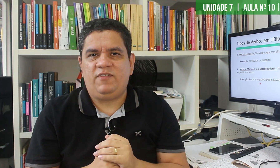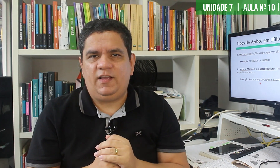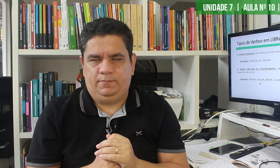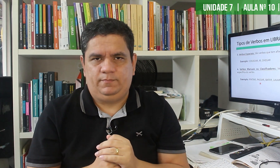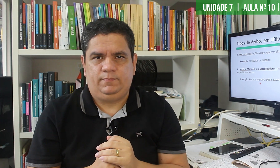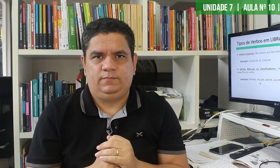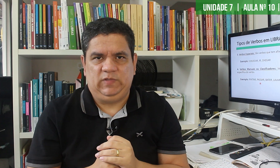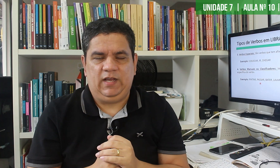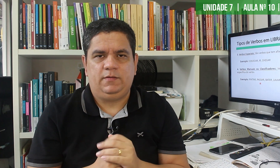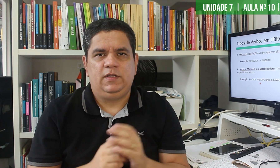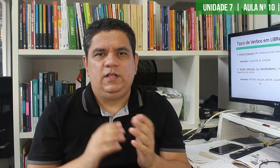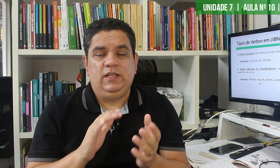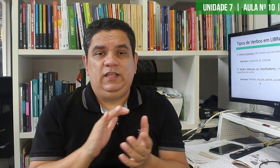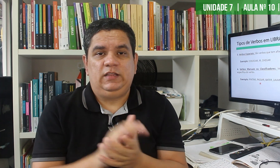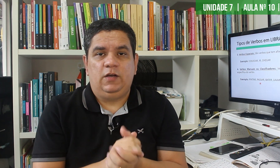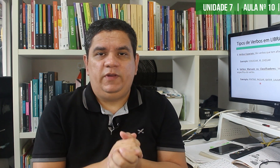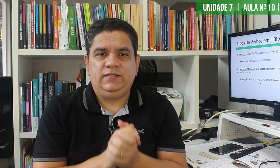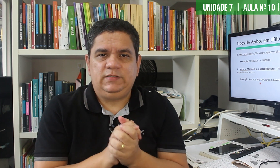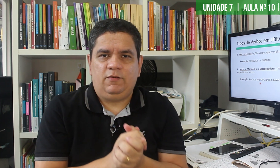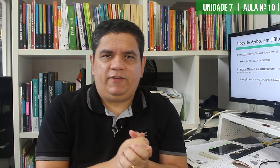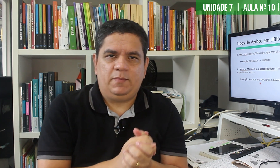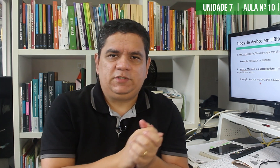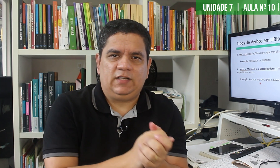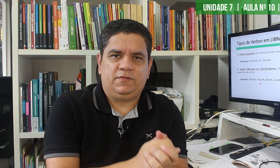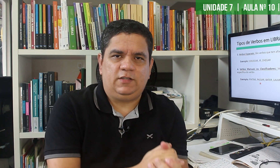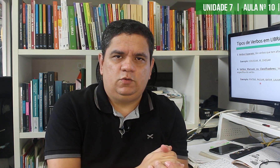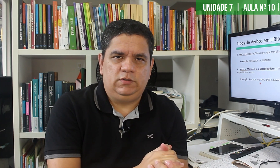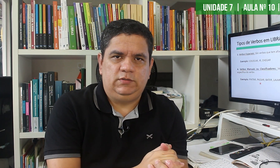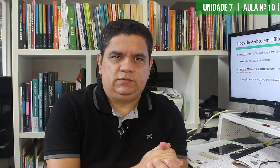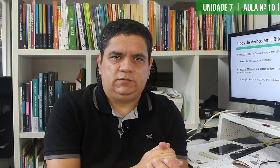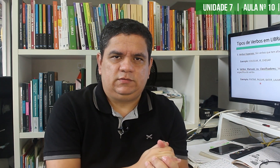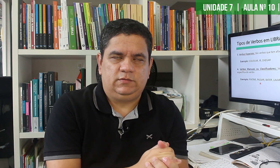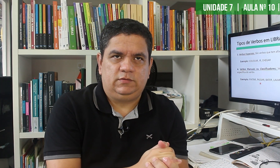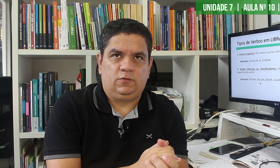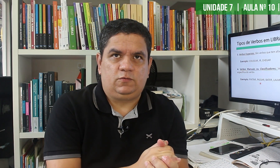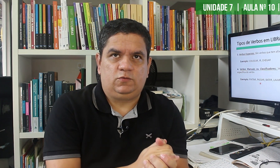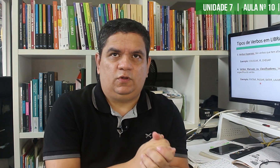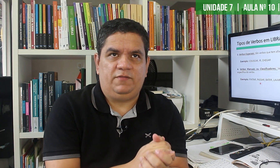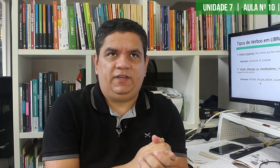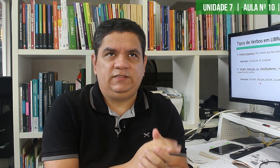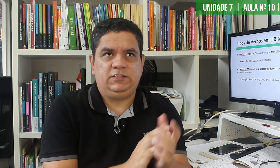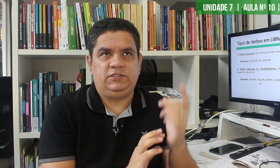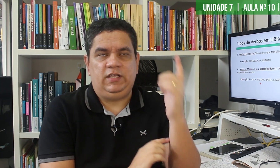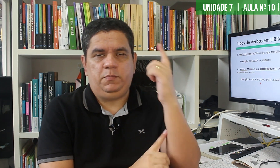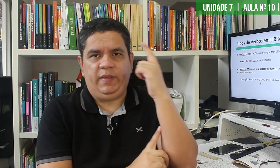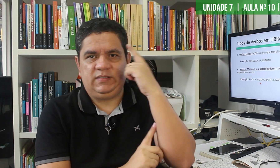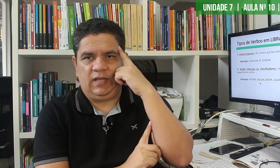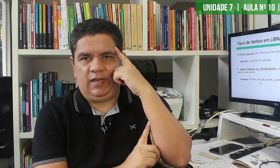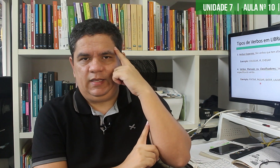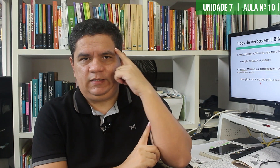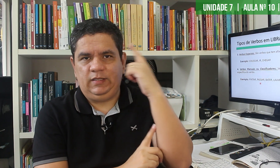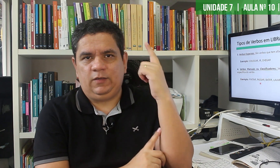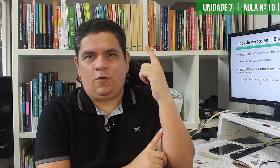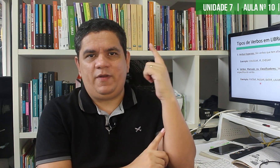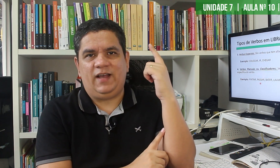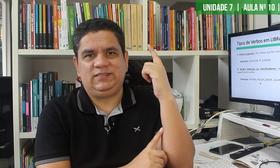vai, tá? Então, esses são verbos classificadores. Toda vez a gente tem que pensar qual é a